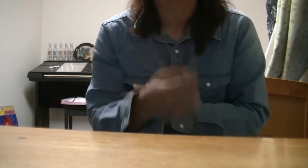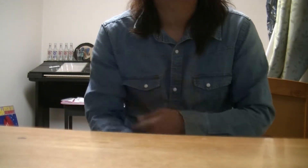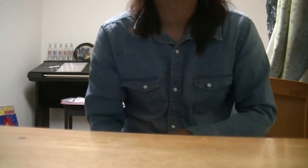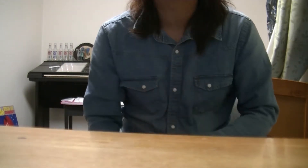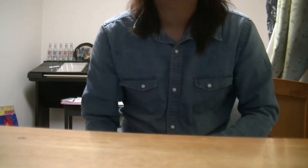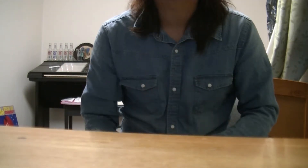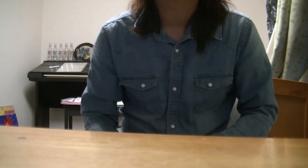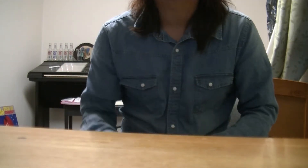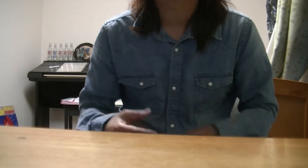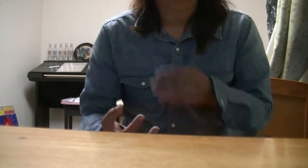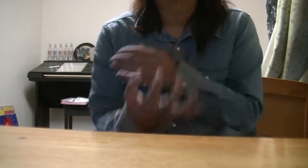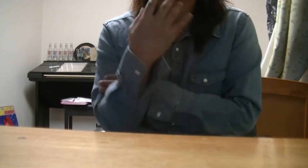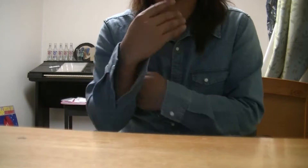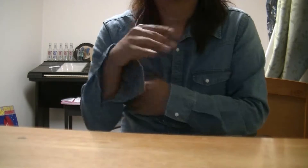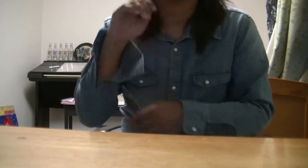っこ悪いの先にしかないんですよ。